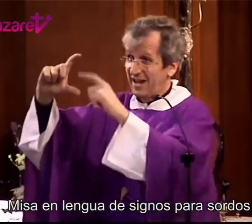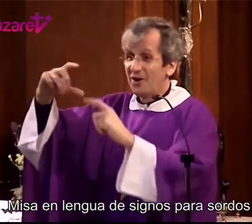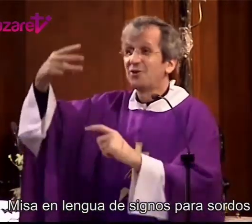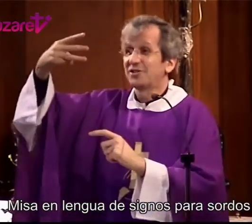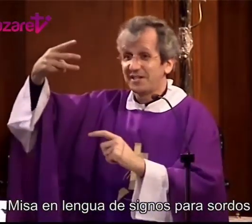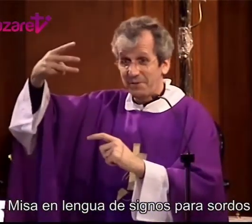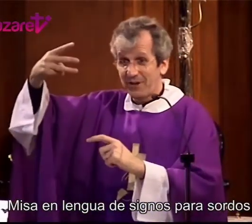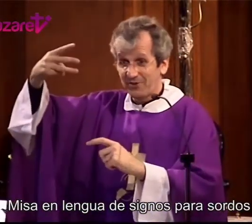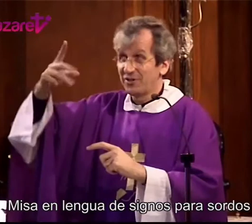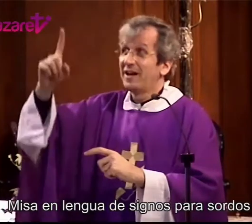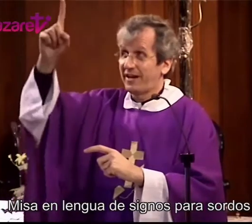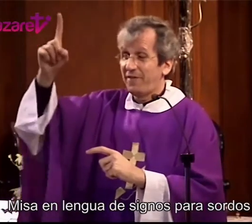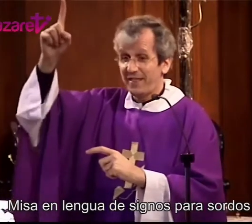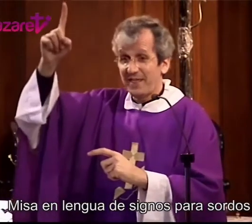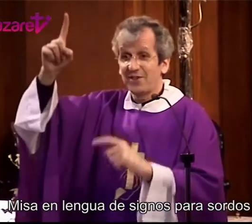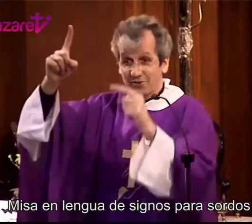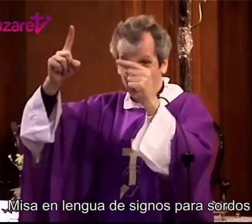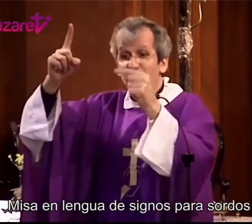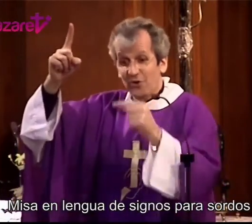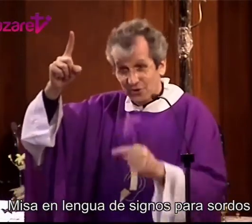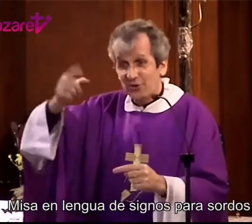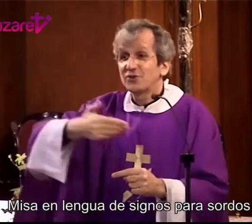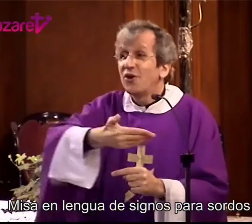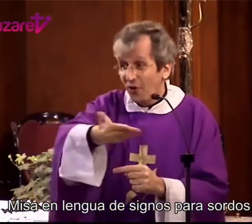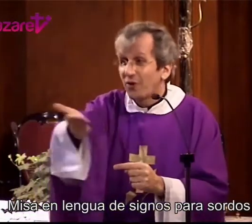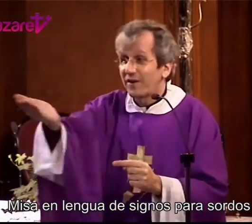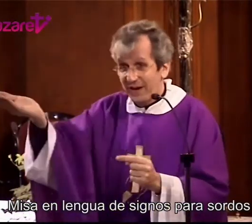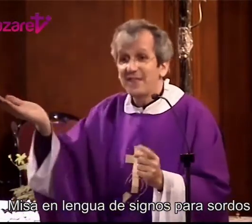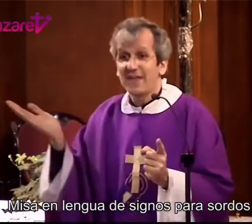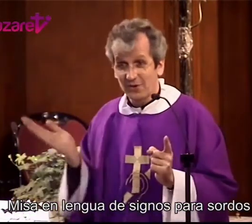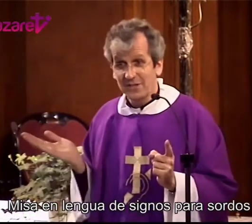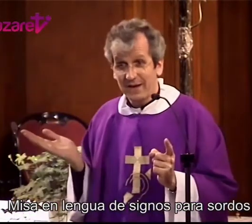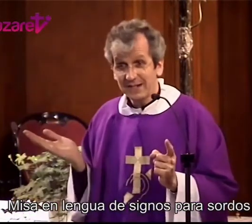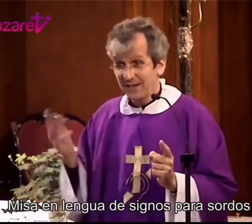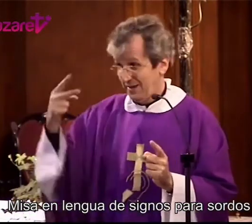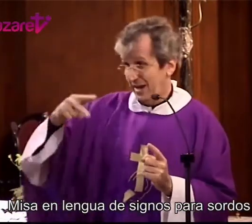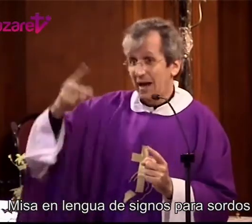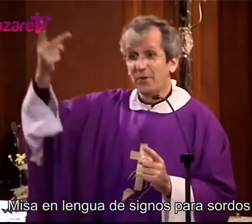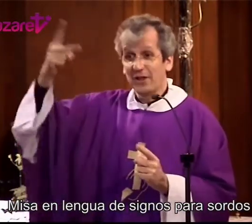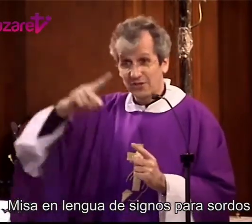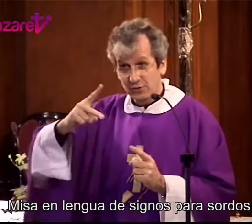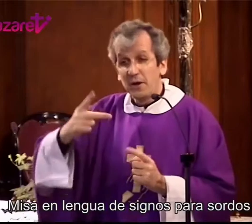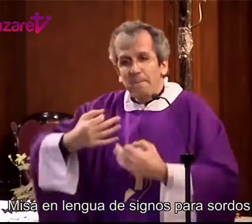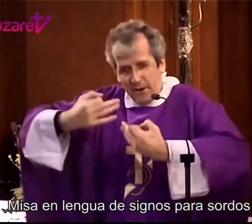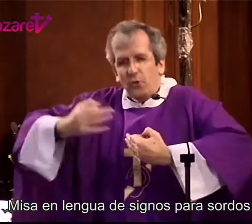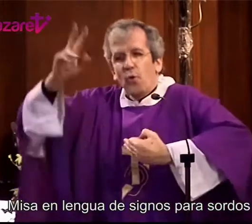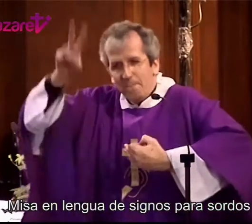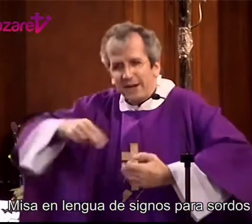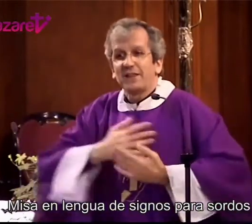los 3 primeros, referencia a Dios, los otros con referencia a los demás, el amor a Dios. Pero un verdadero